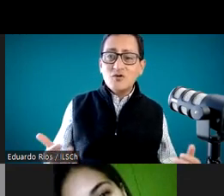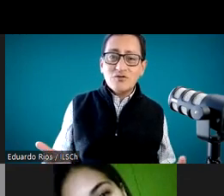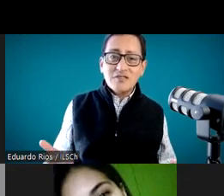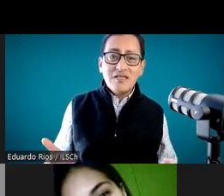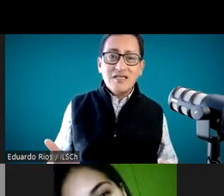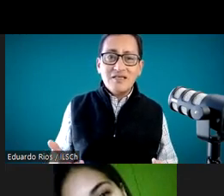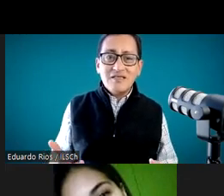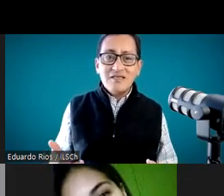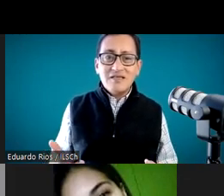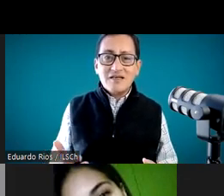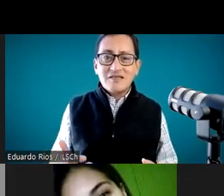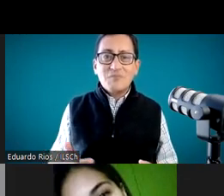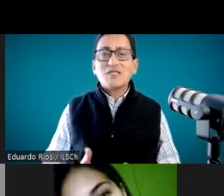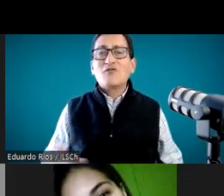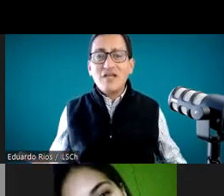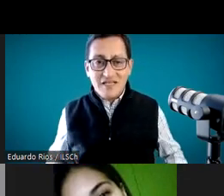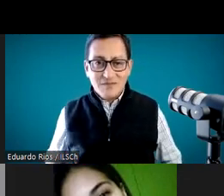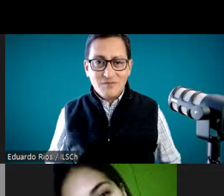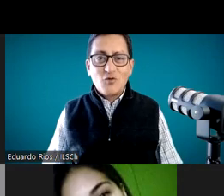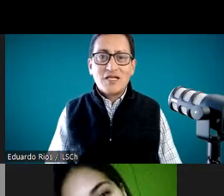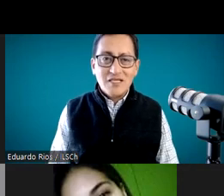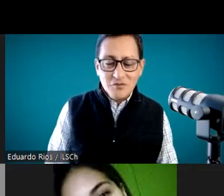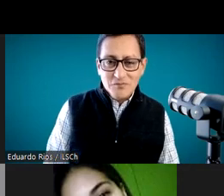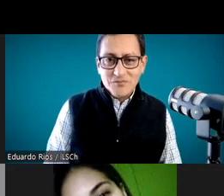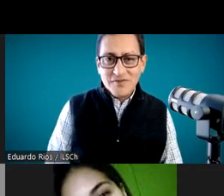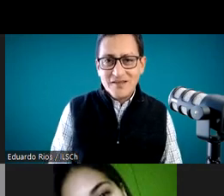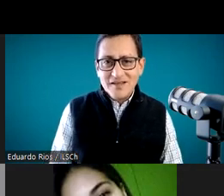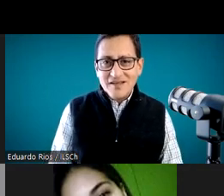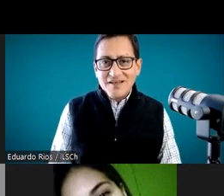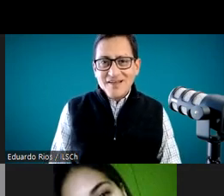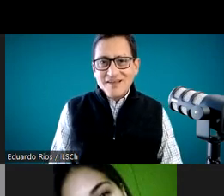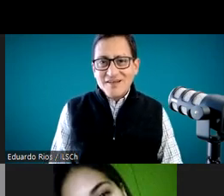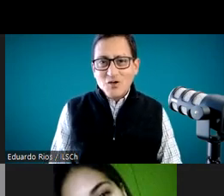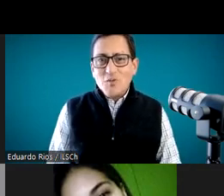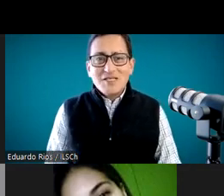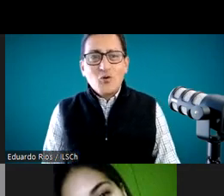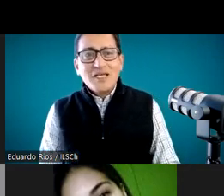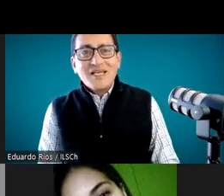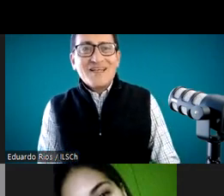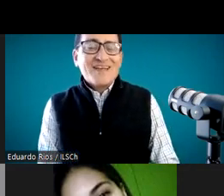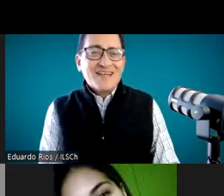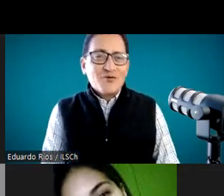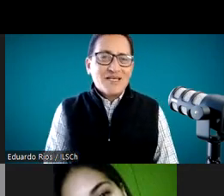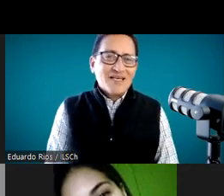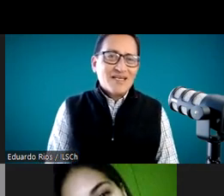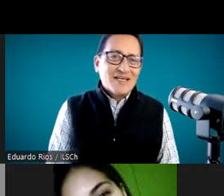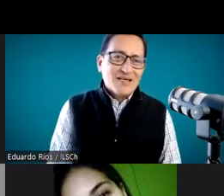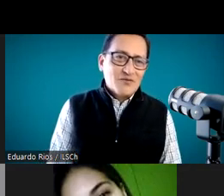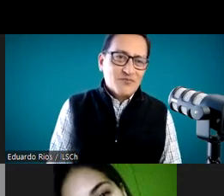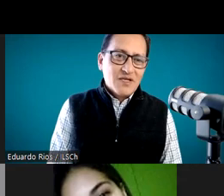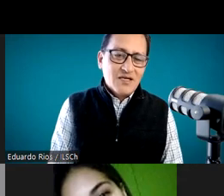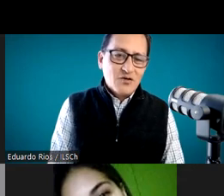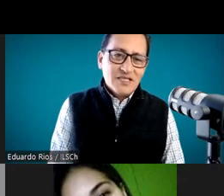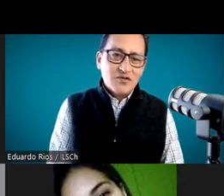tantos cursos de señas y después se me olvida, dice, porque no practico. Como pasa con